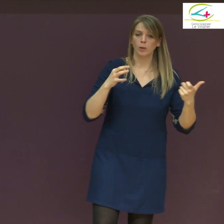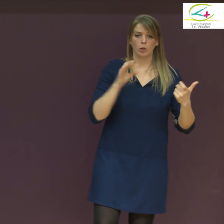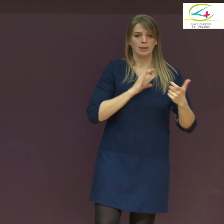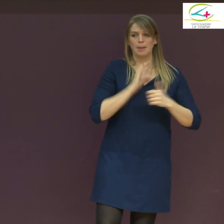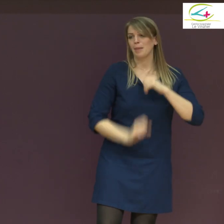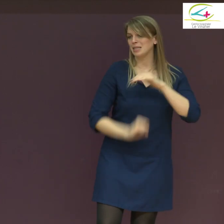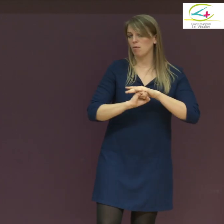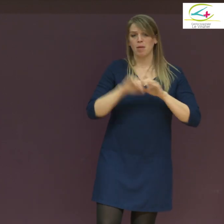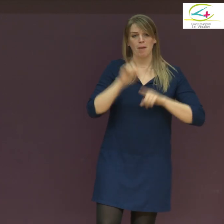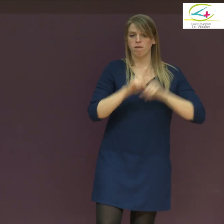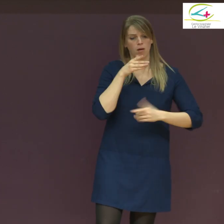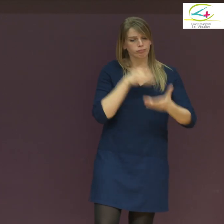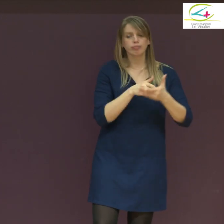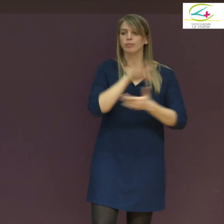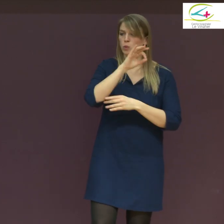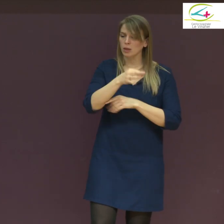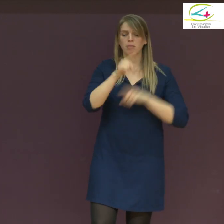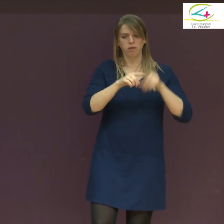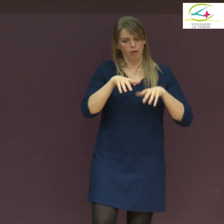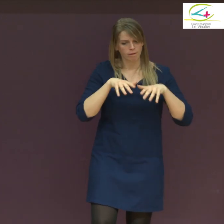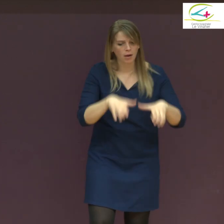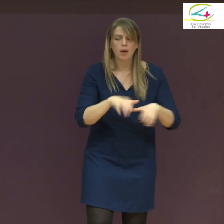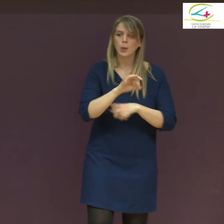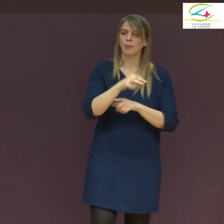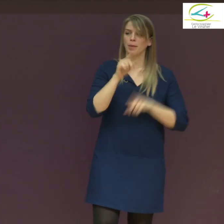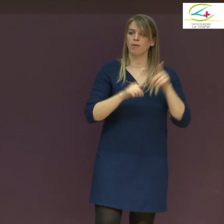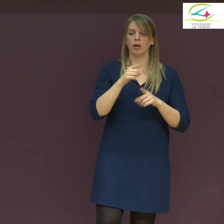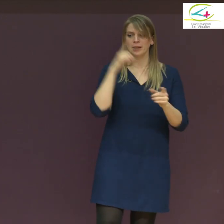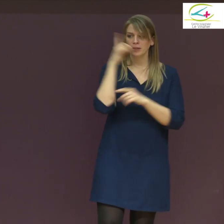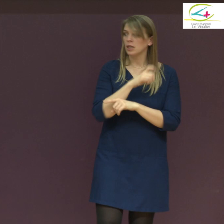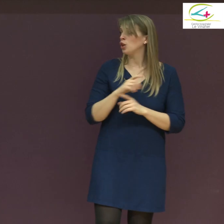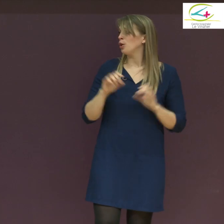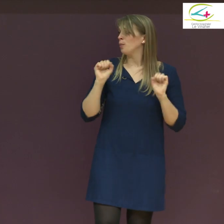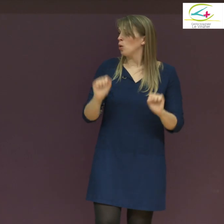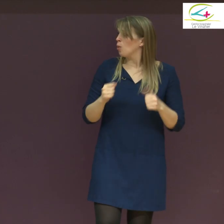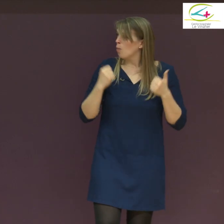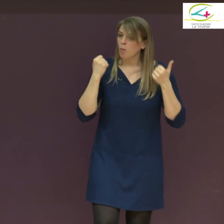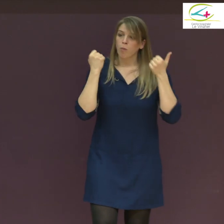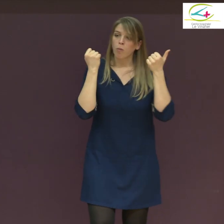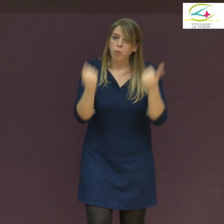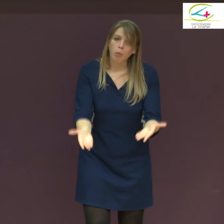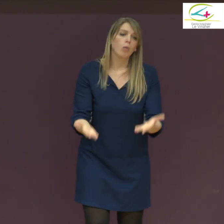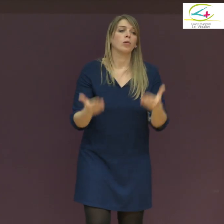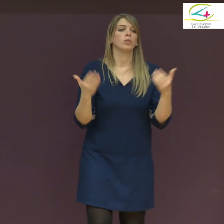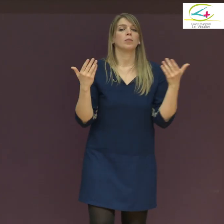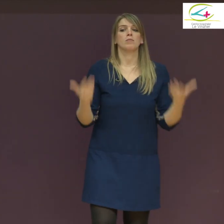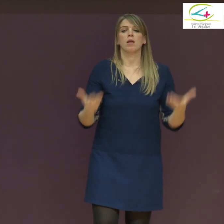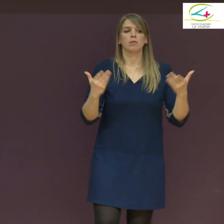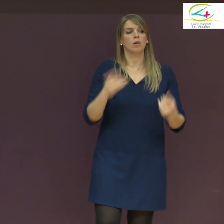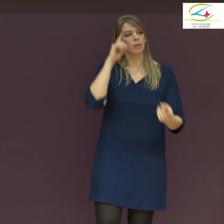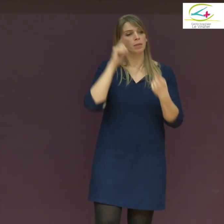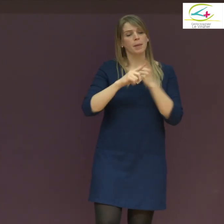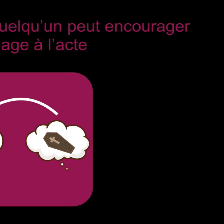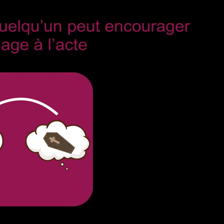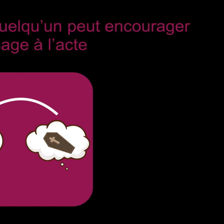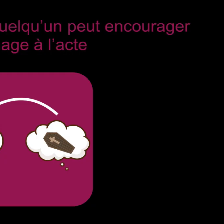maximum avec parfois les contraintes que ça peut amener, les difficultés que ça peut amener. Peut-être l'idée, ça serait d'aller sur une autre idée qu'il peut y